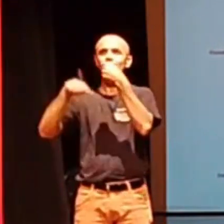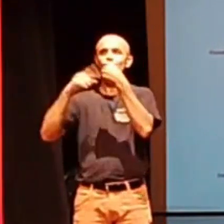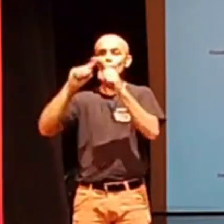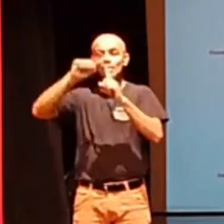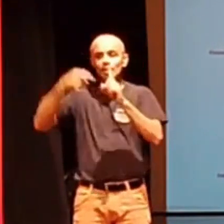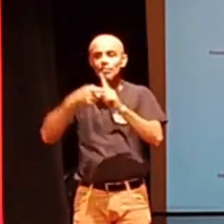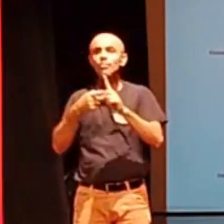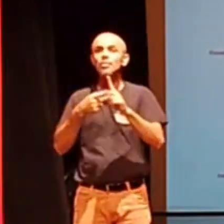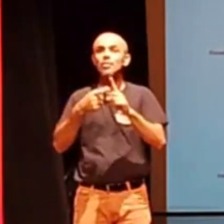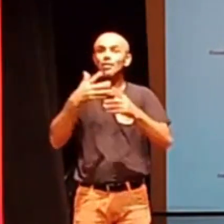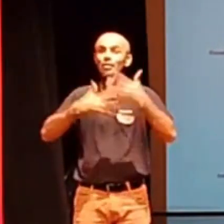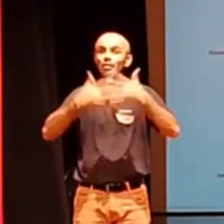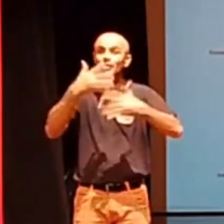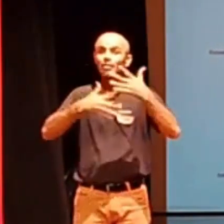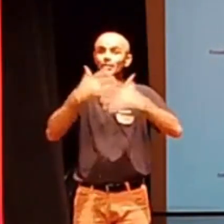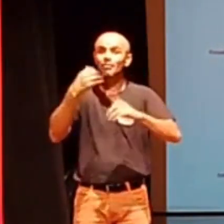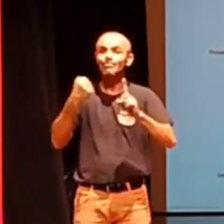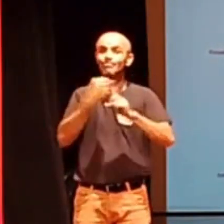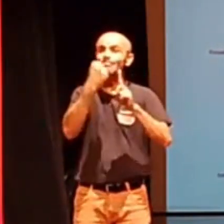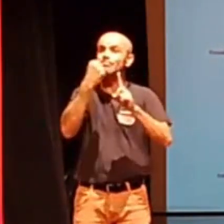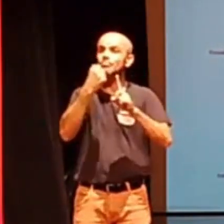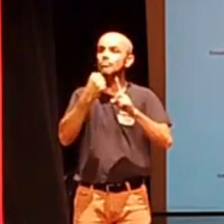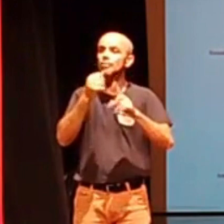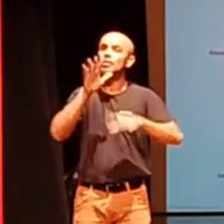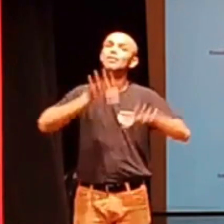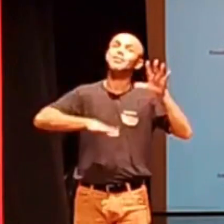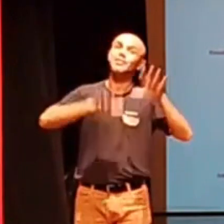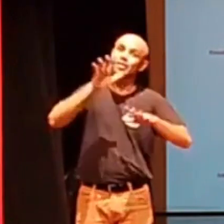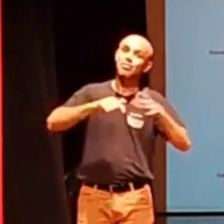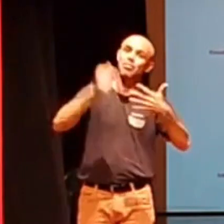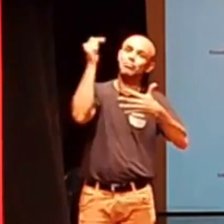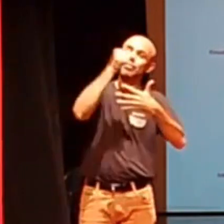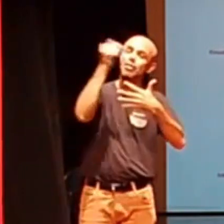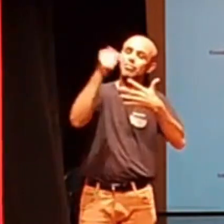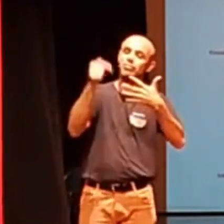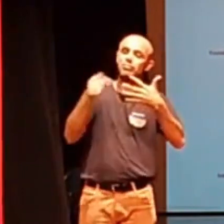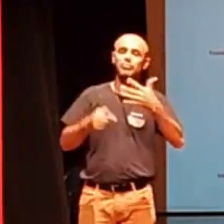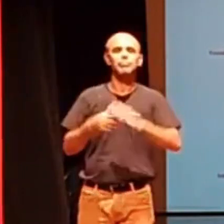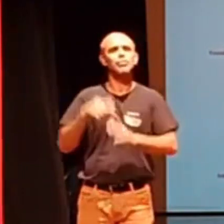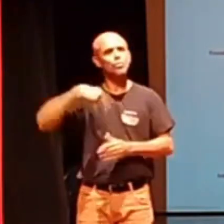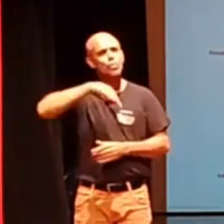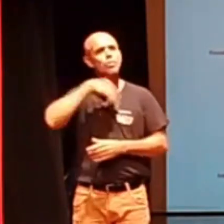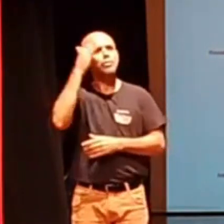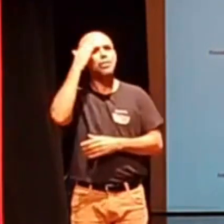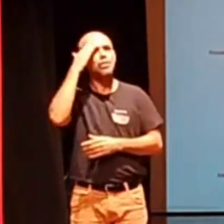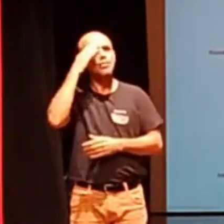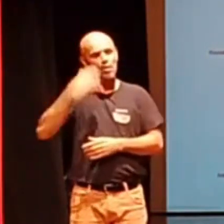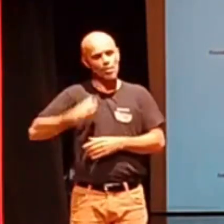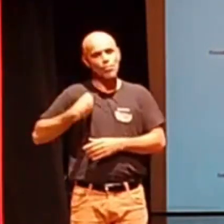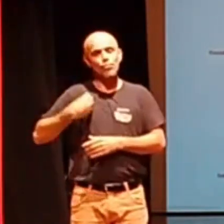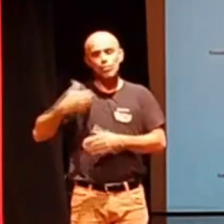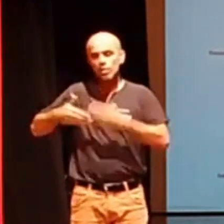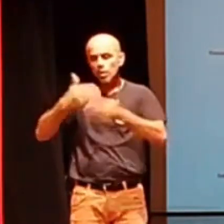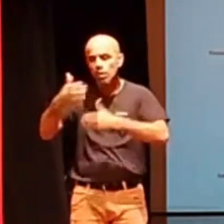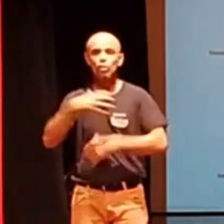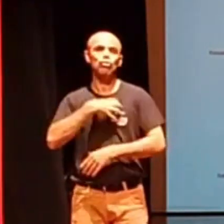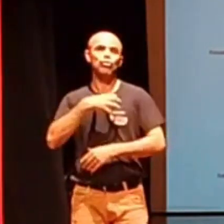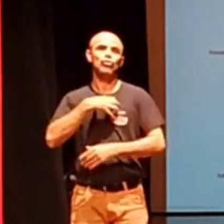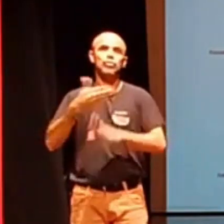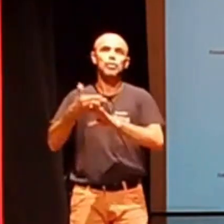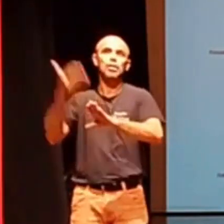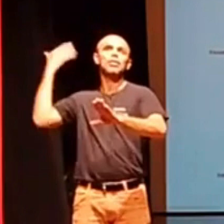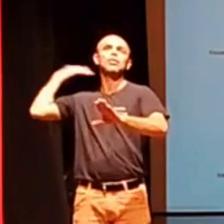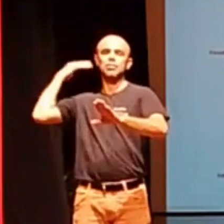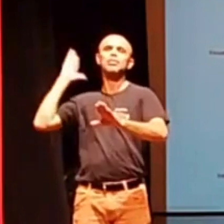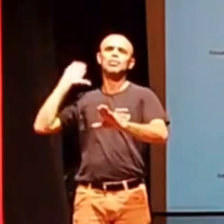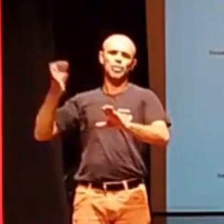uma gestação? Isso, gente, vai depender de vários fatores, né? Porque a gente sabe que o estilo de vida dessa mulher